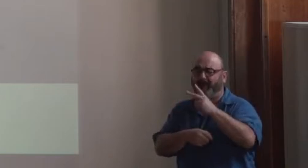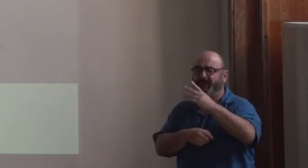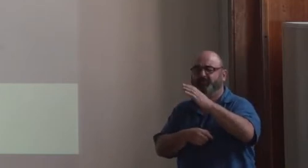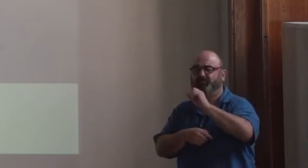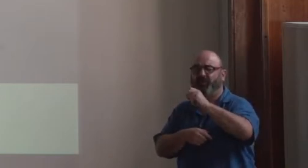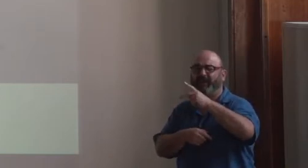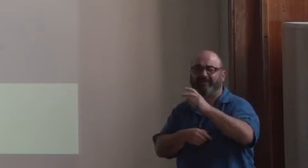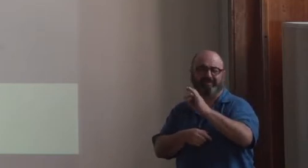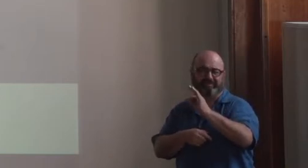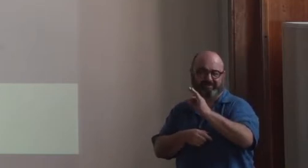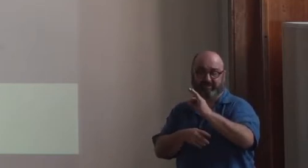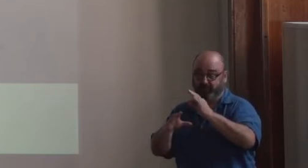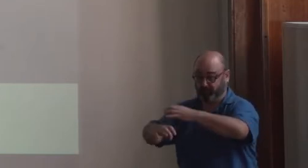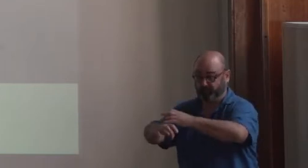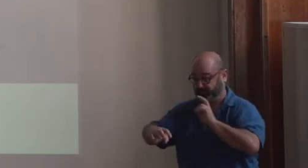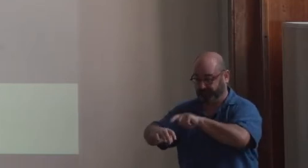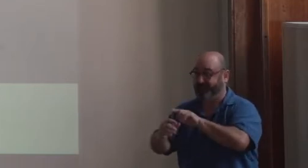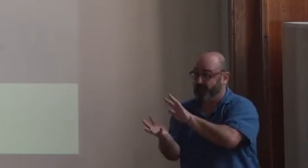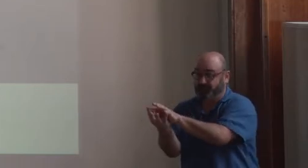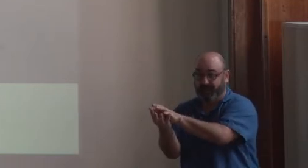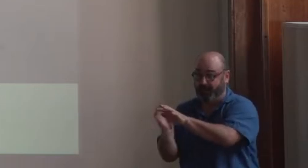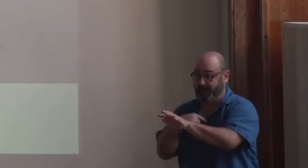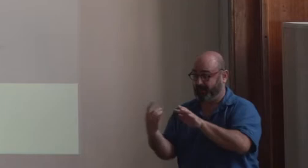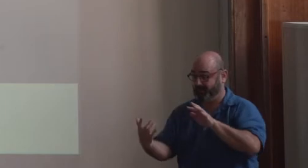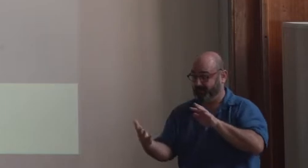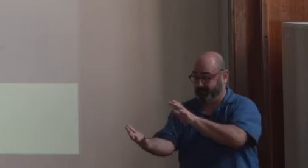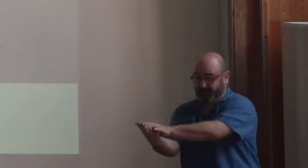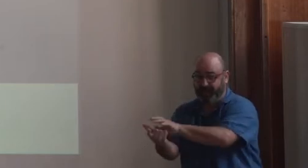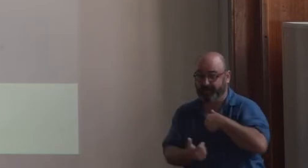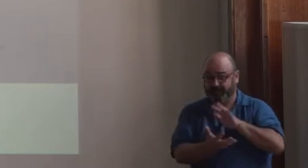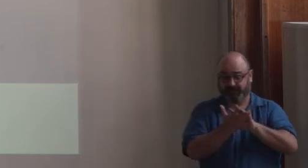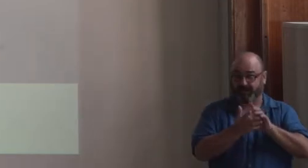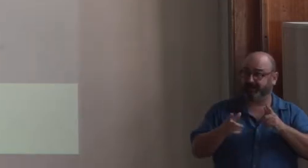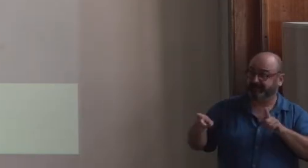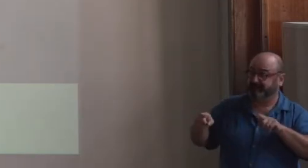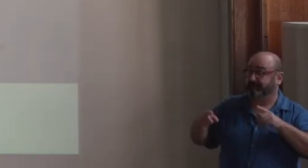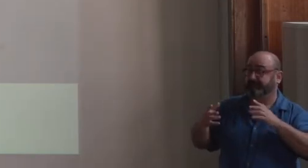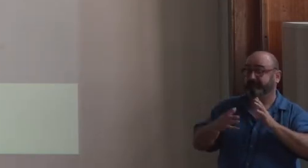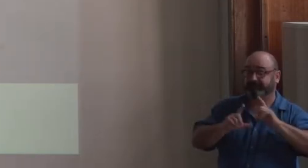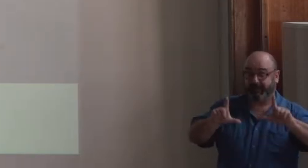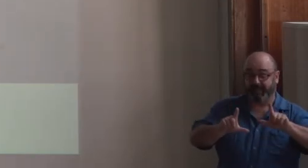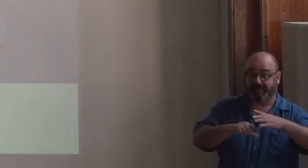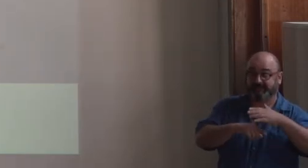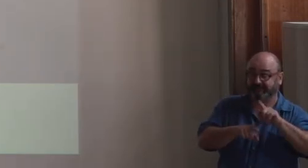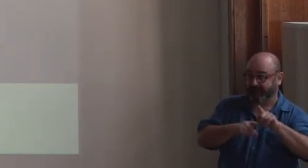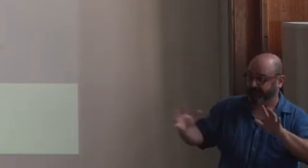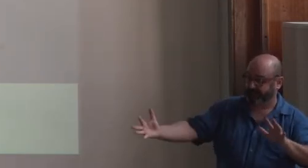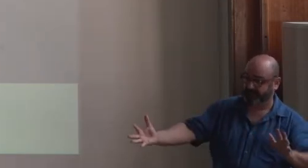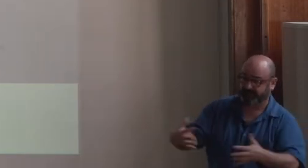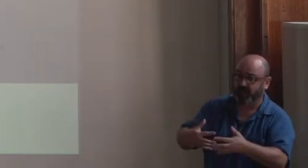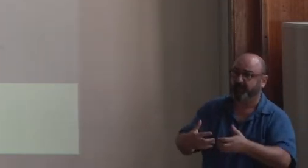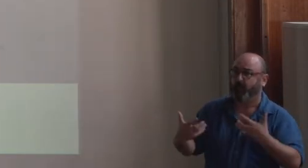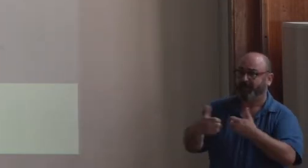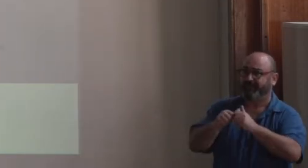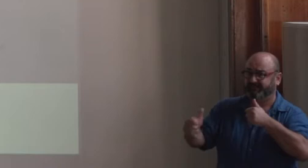puce, d'avoir un shell qui est synchronisé avec celui dans votre terminal série s'il est lancé. Mais du coup, vous pouvez vous connecter à distance sans